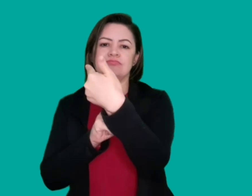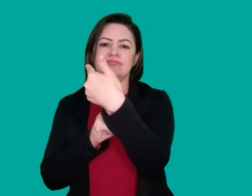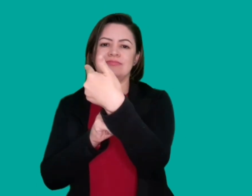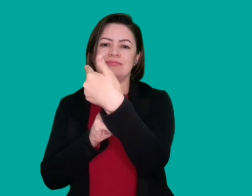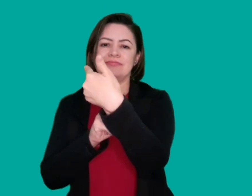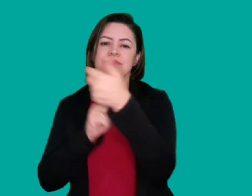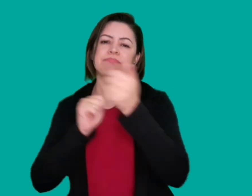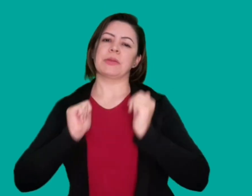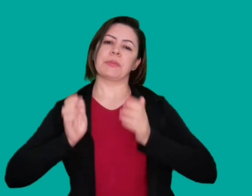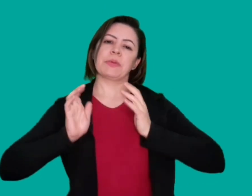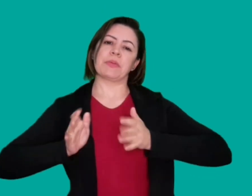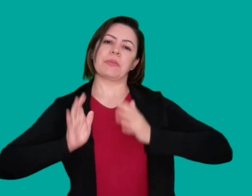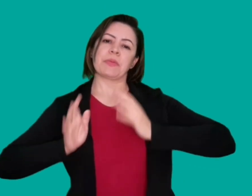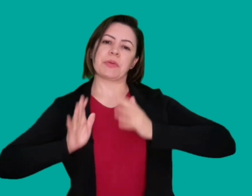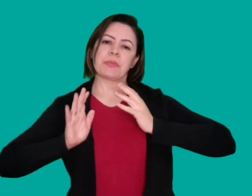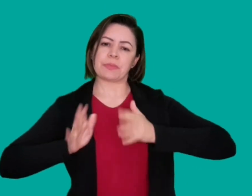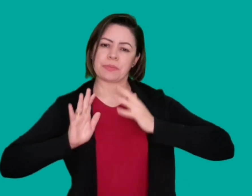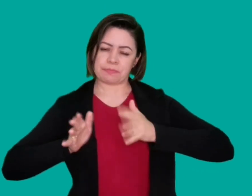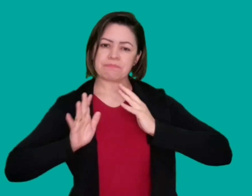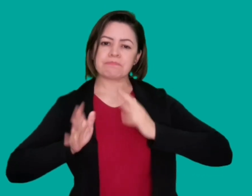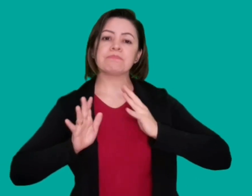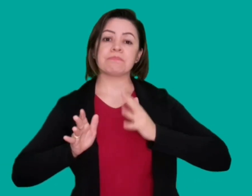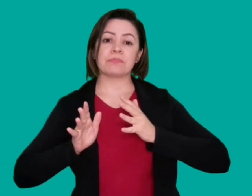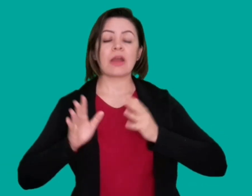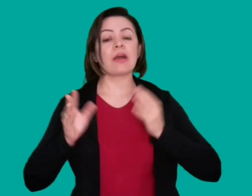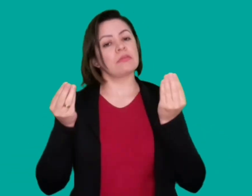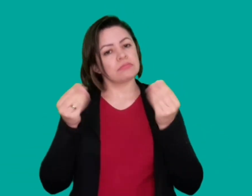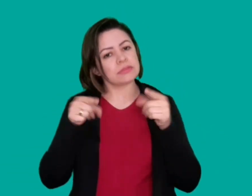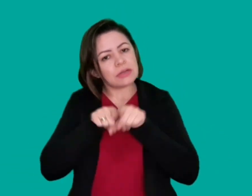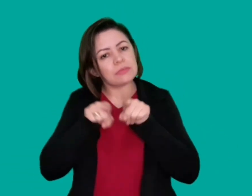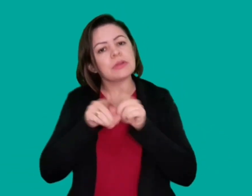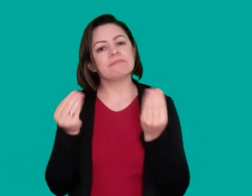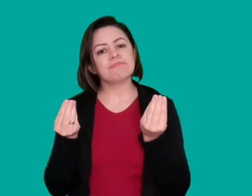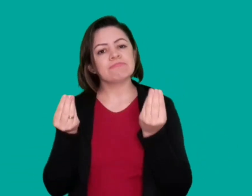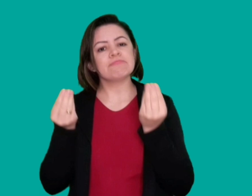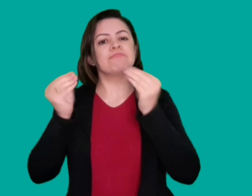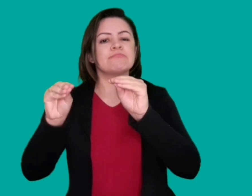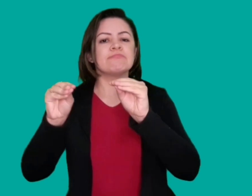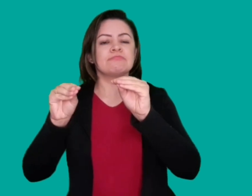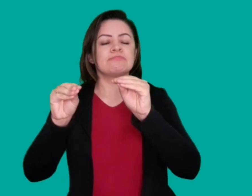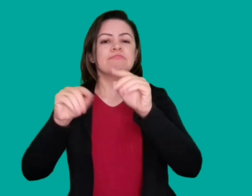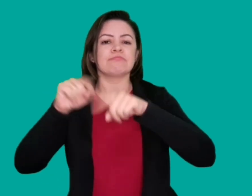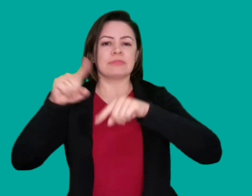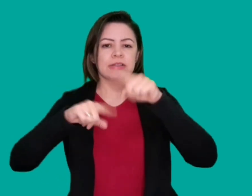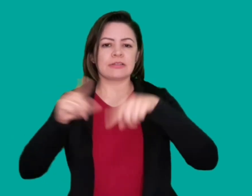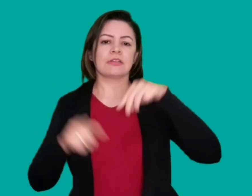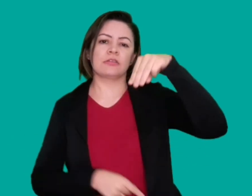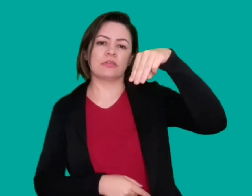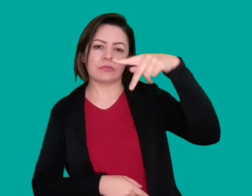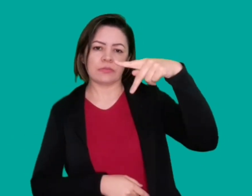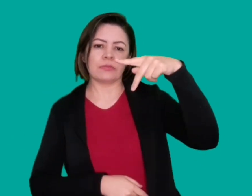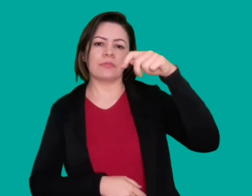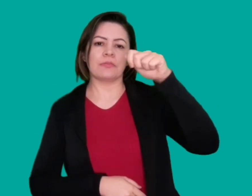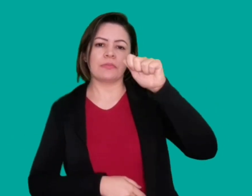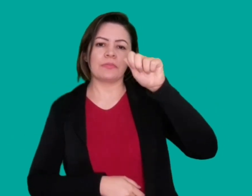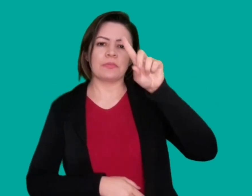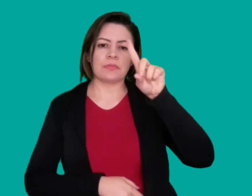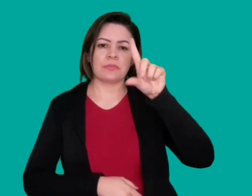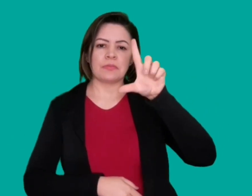sinalizando né esse mesmo vídeo escolhido e também irão postar no pé delete